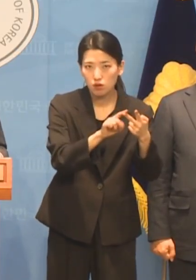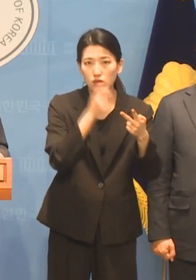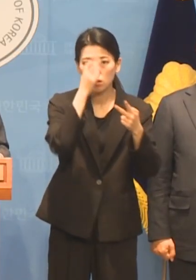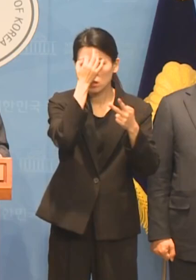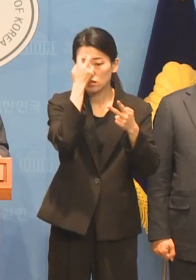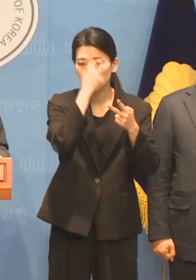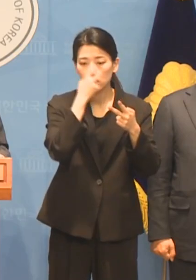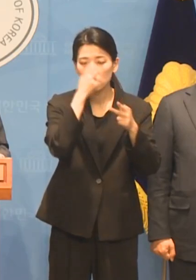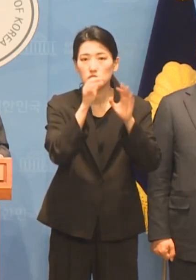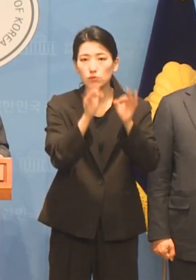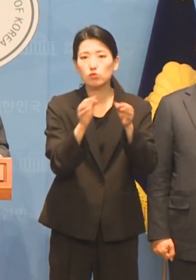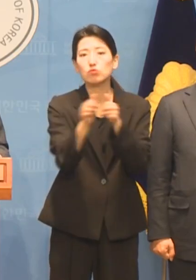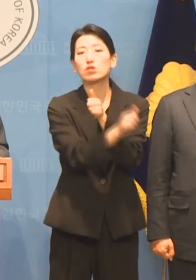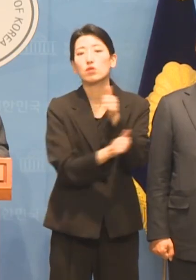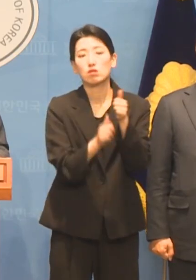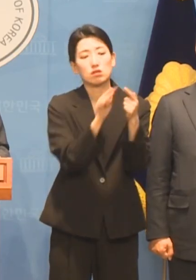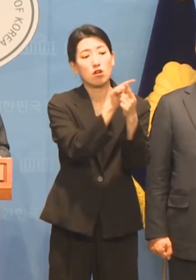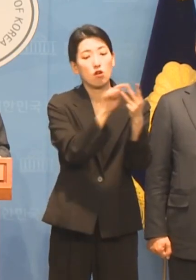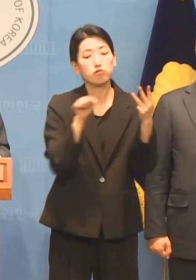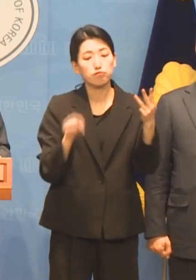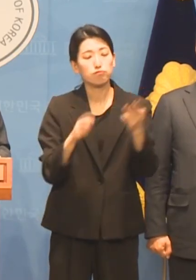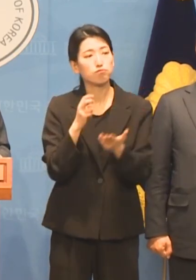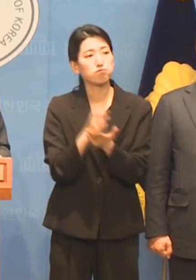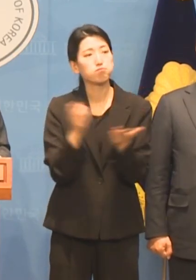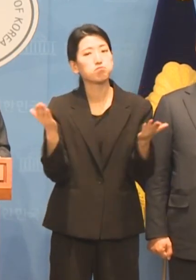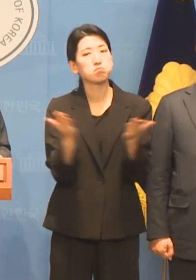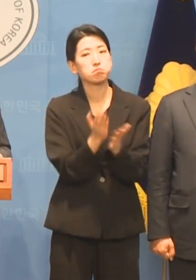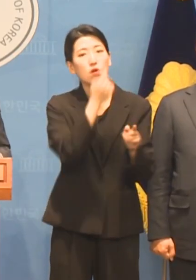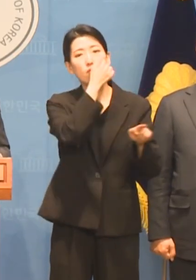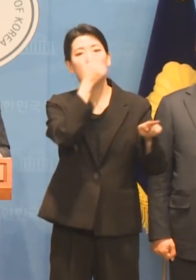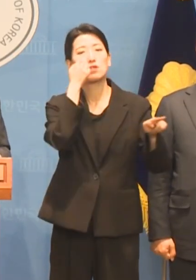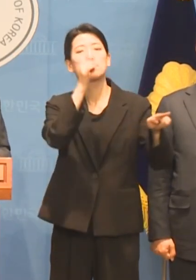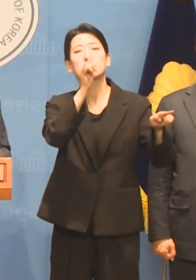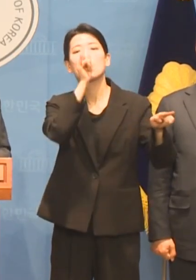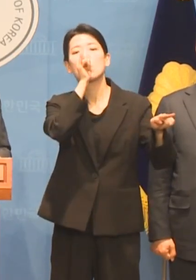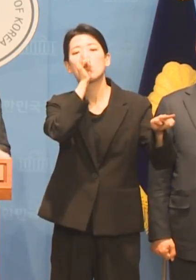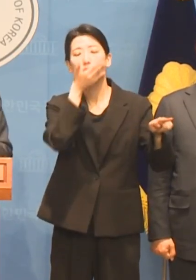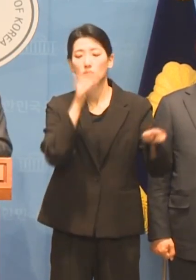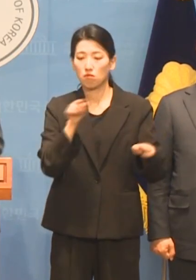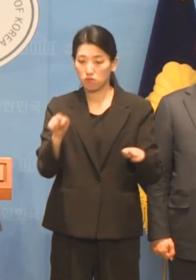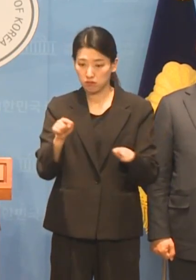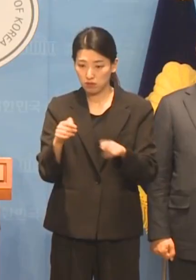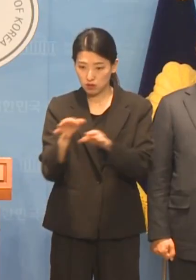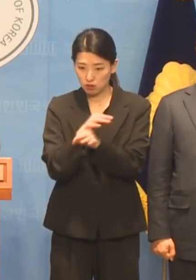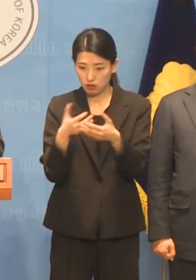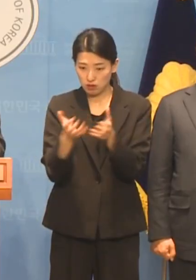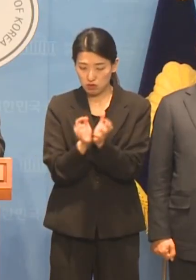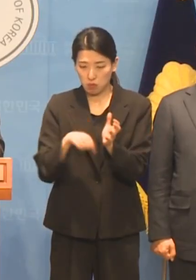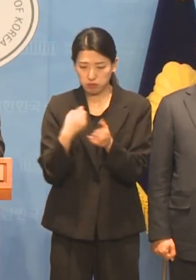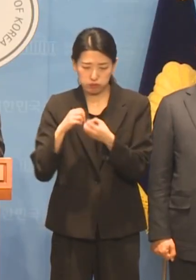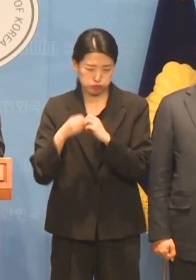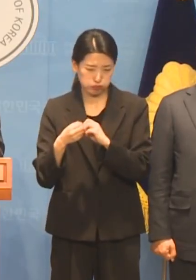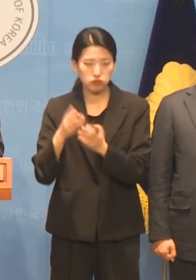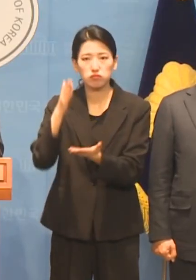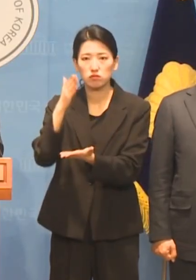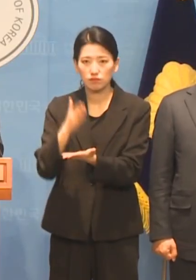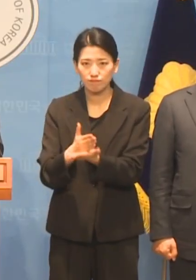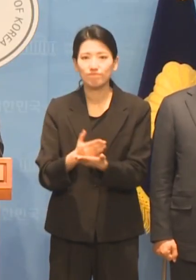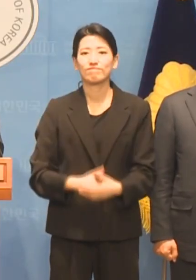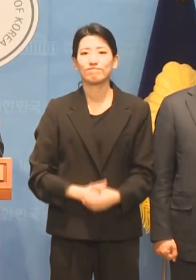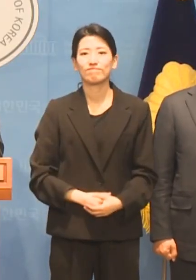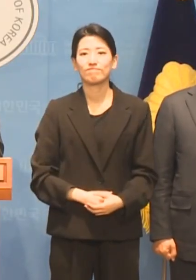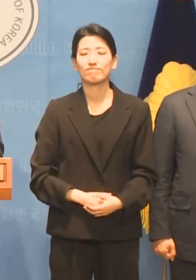일들이 이걸 다 확인해주고 있는데 그와 배치되는 사실로 호도하면 안 된다 이런 말씀을 드립니다. 그러면